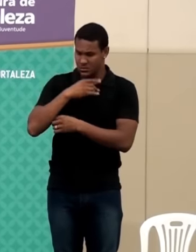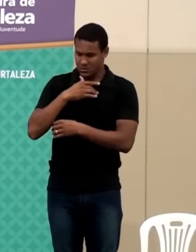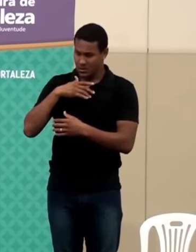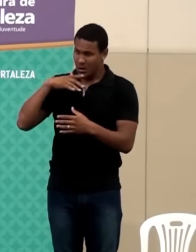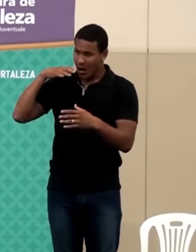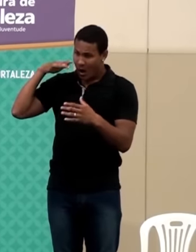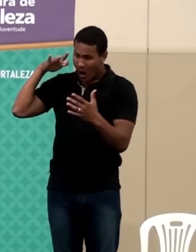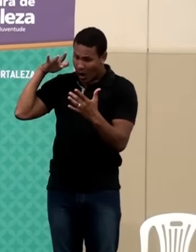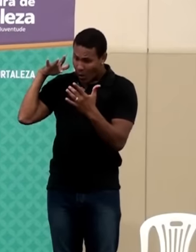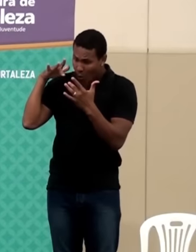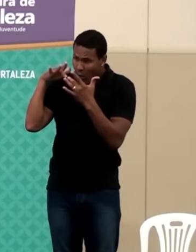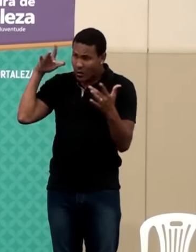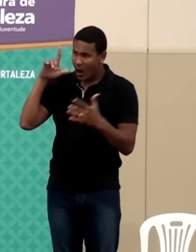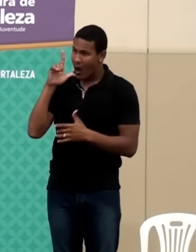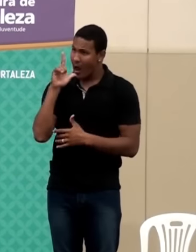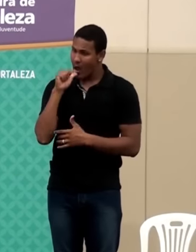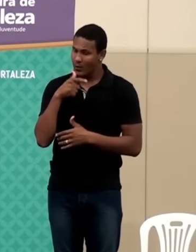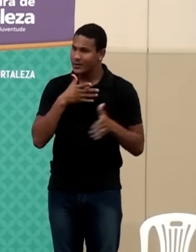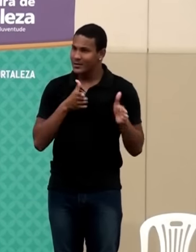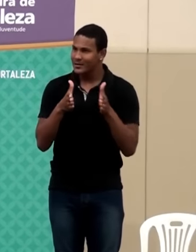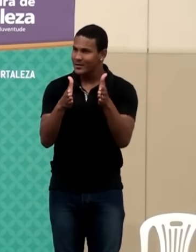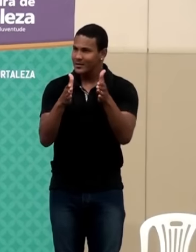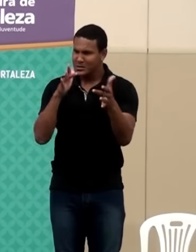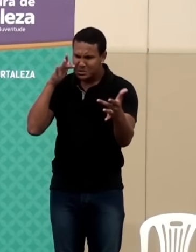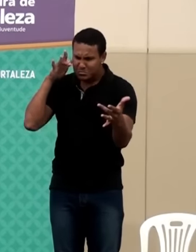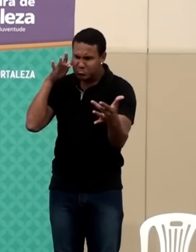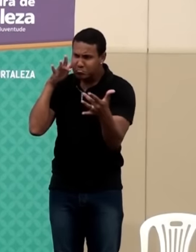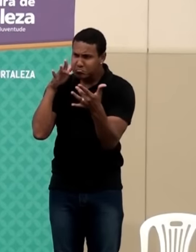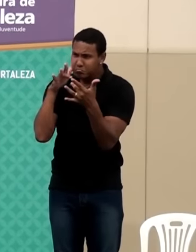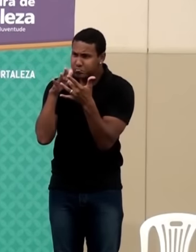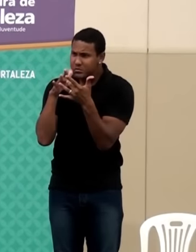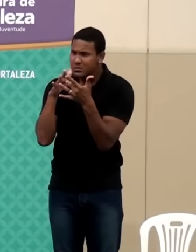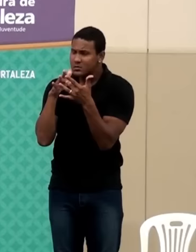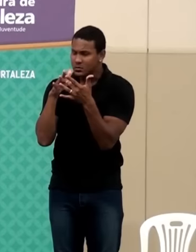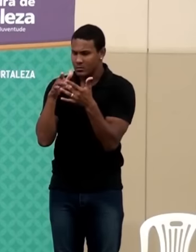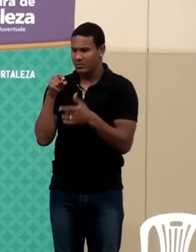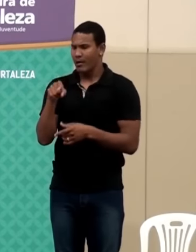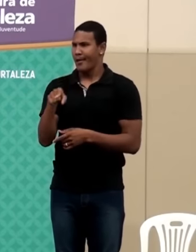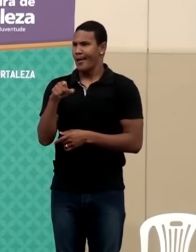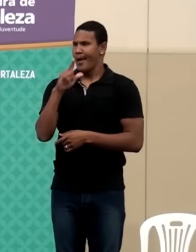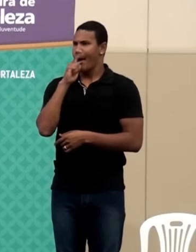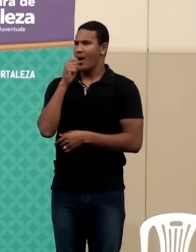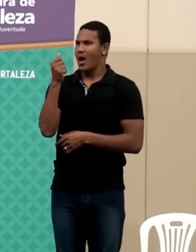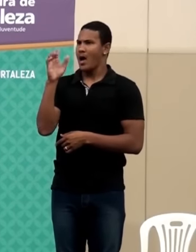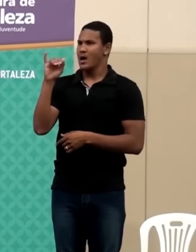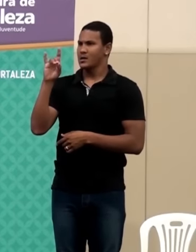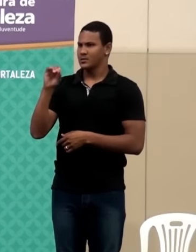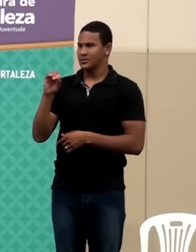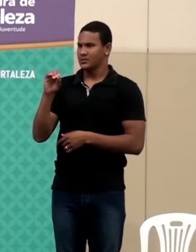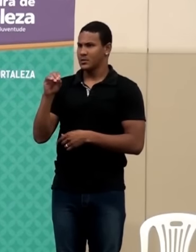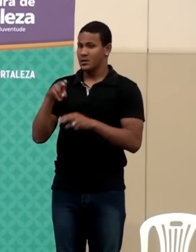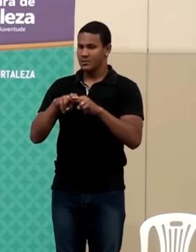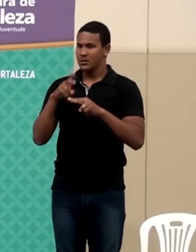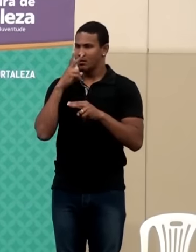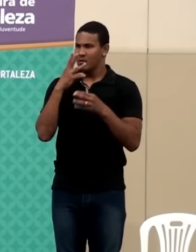rio fique o quê? Ácida, né? Por que ácida? Porque em meio aquoso os ácidos sofrem o